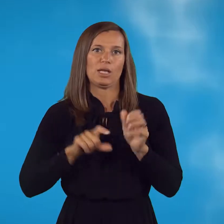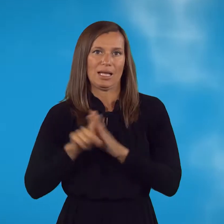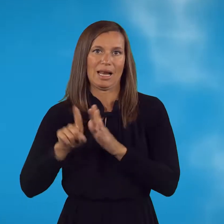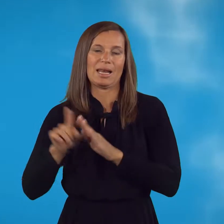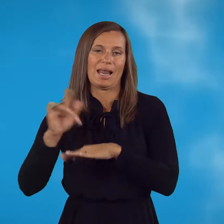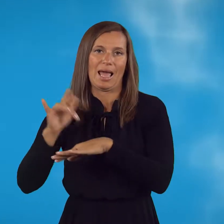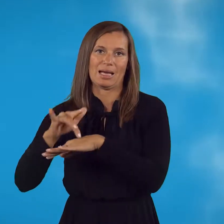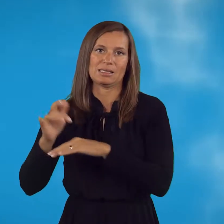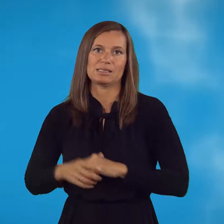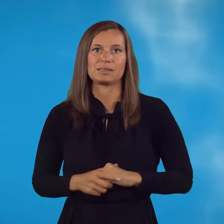reakcij.